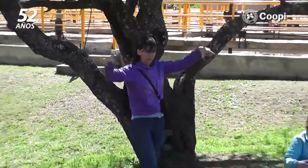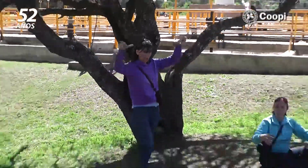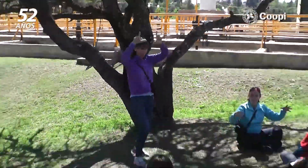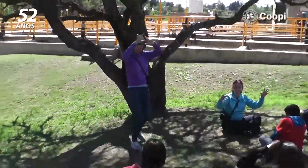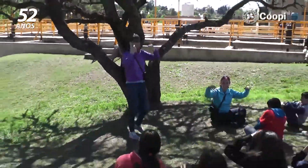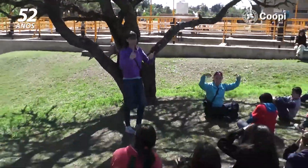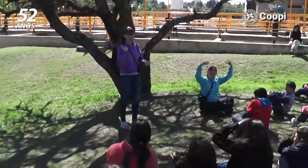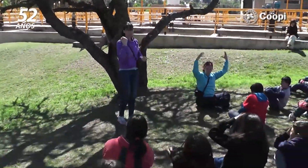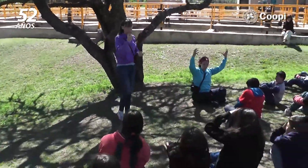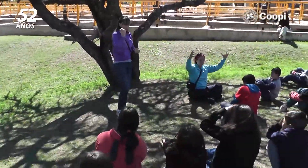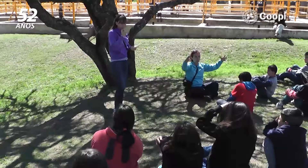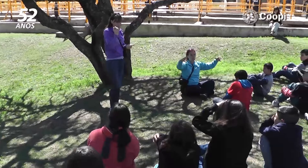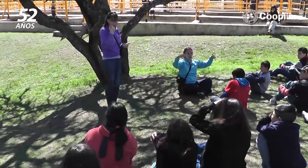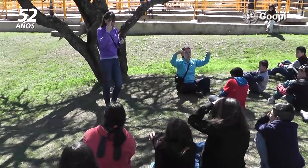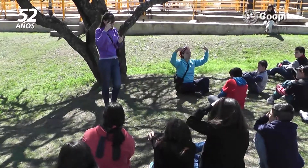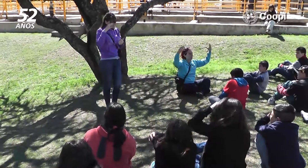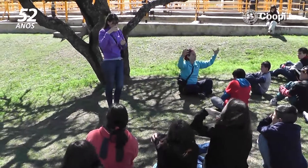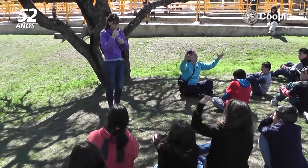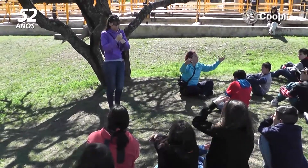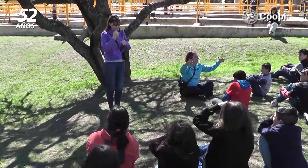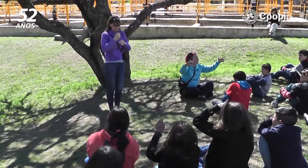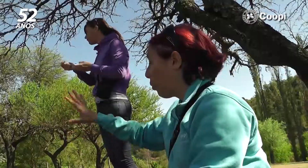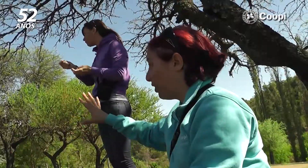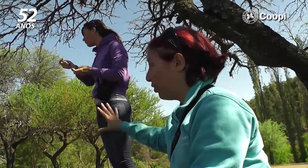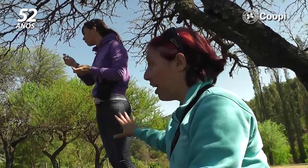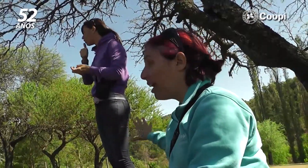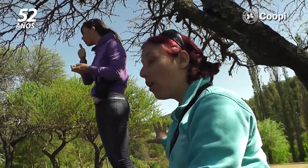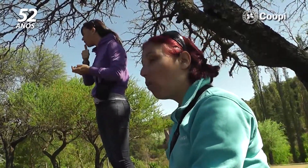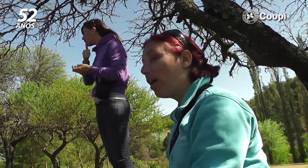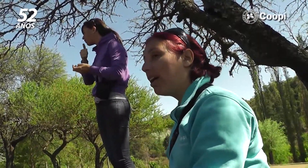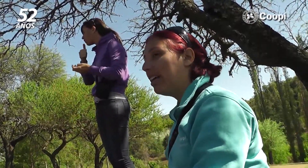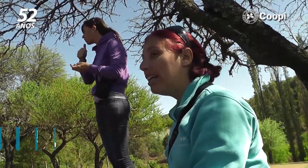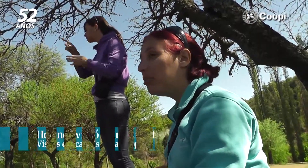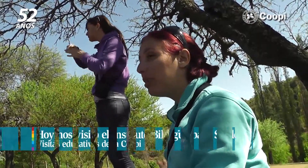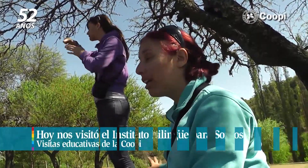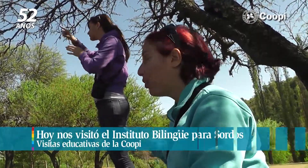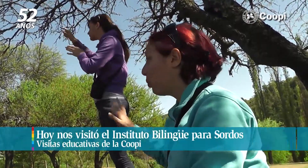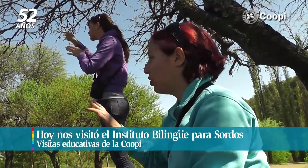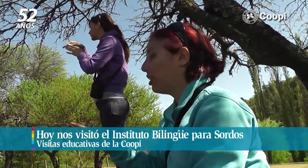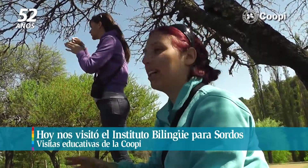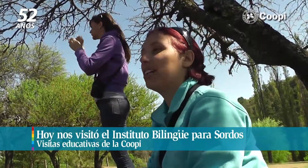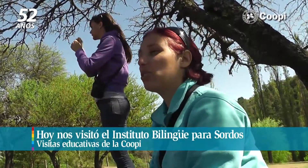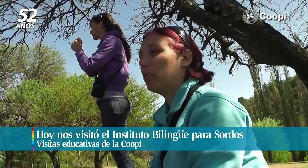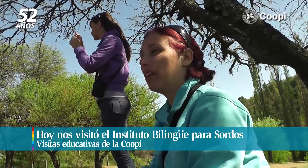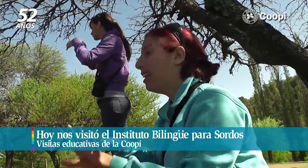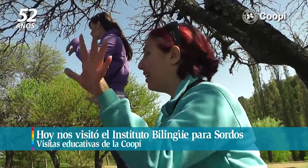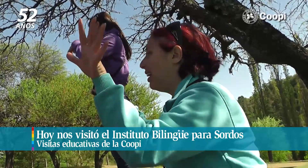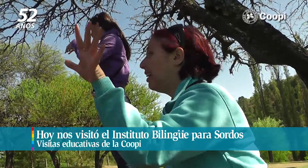pasa? ¿Qué me va a pasar además de eso de tener poca agua? Cuando hay agua, en el invierno, cuando deja de llover, el